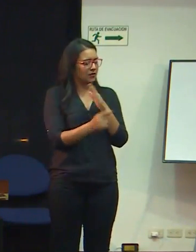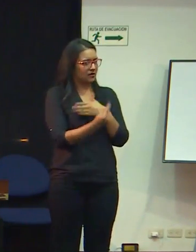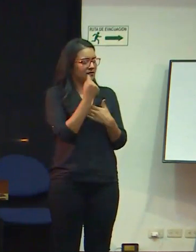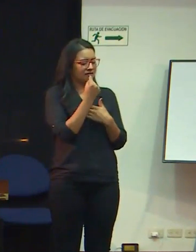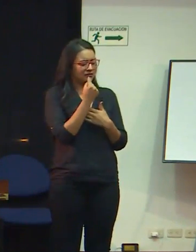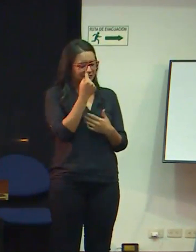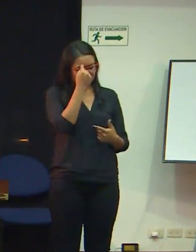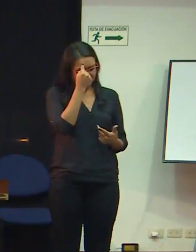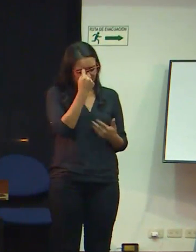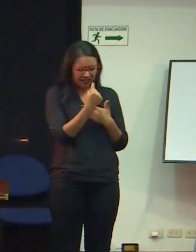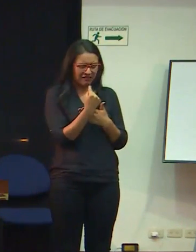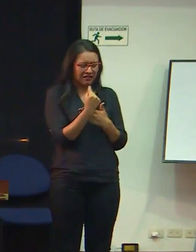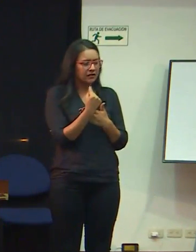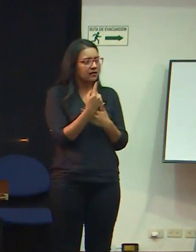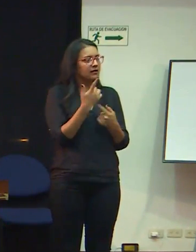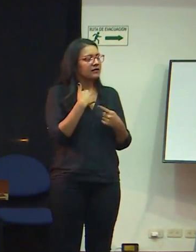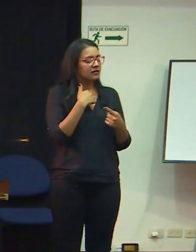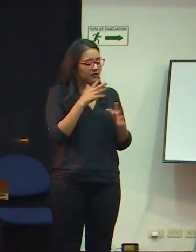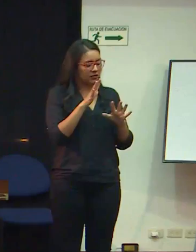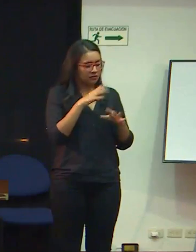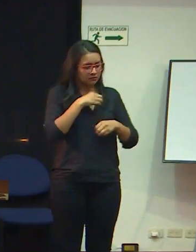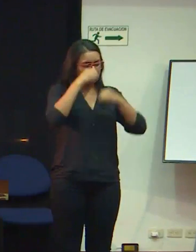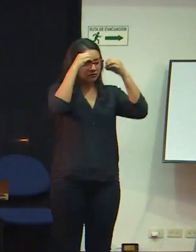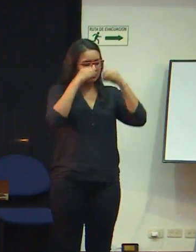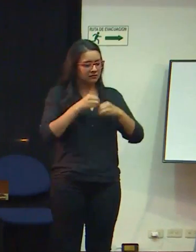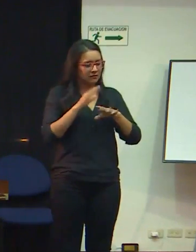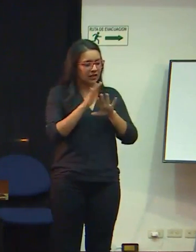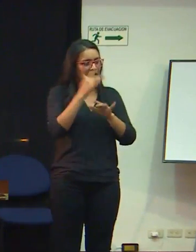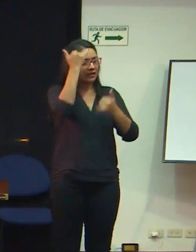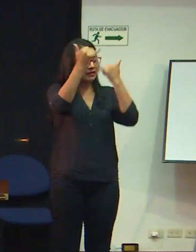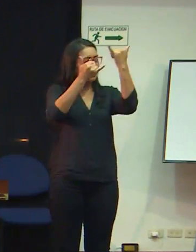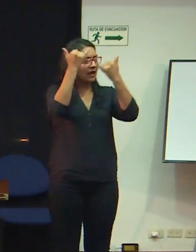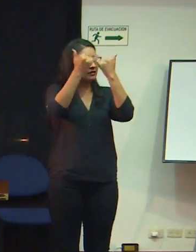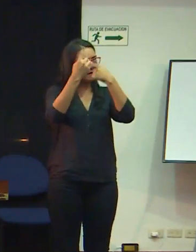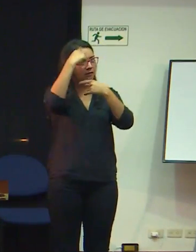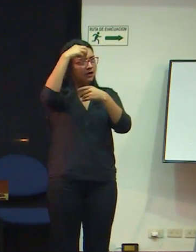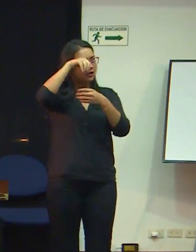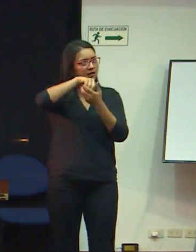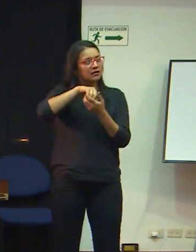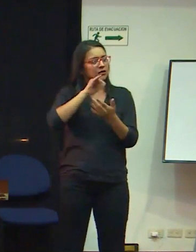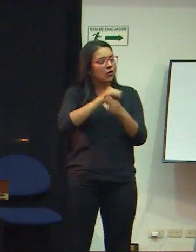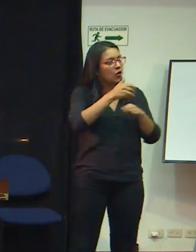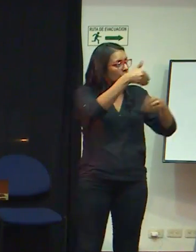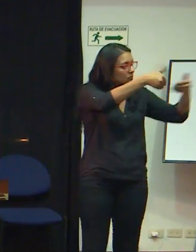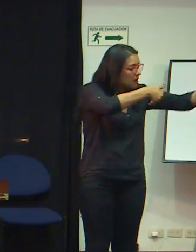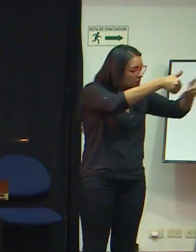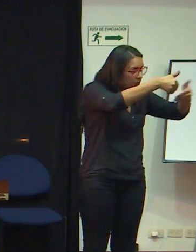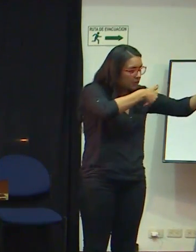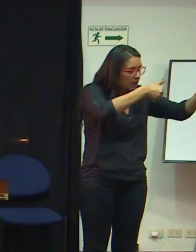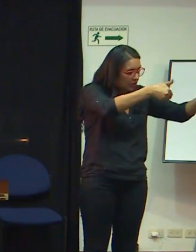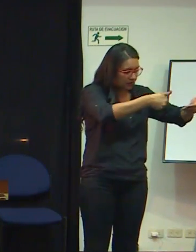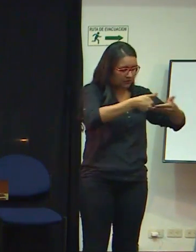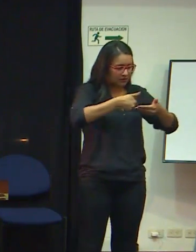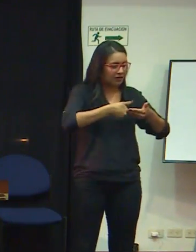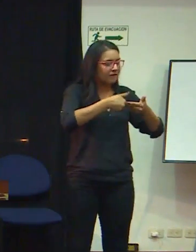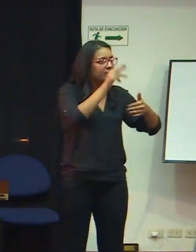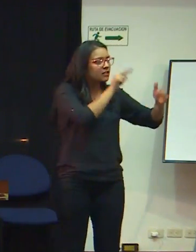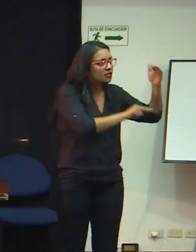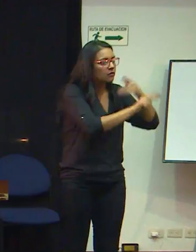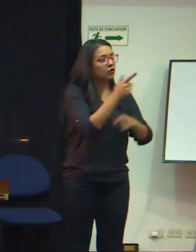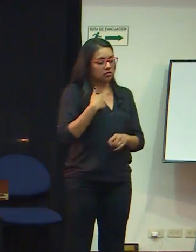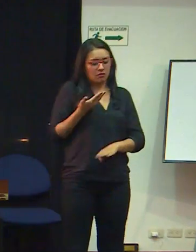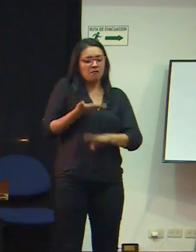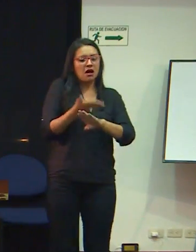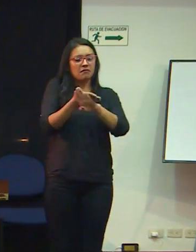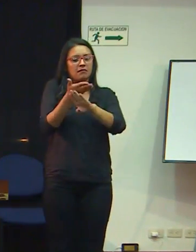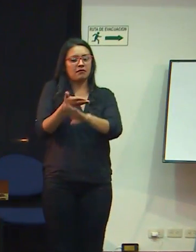y necesitamos una oxigenación de esas ideas que nos puedan llegar a proponer otros compañeros que tengan otras visiones de mundo, otras